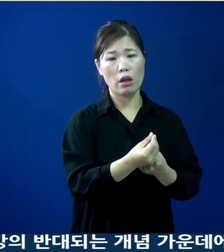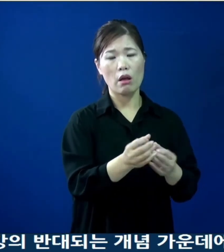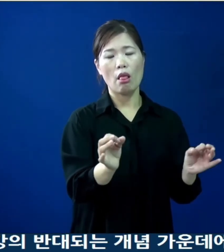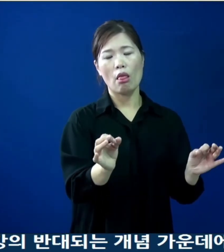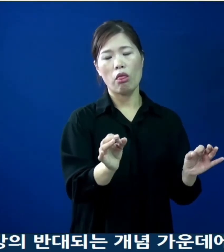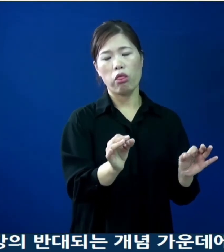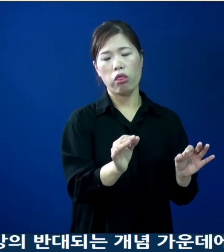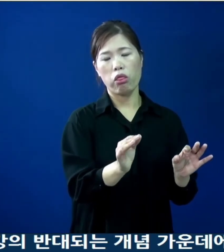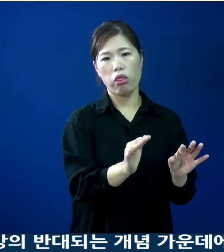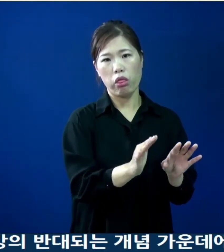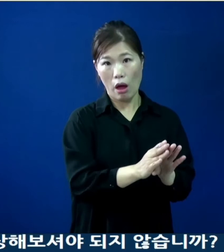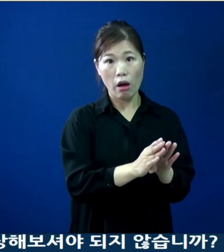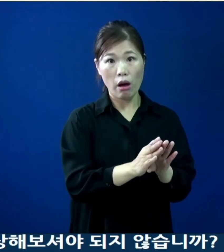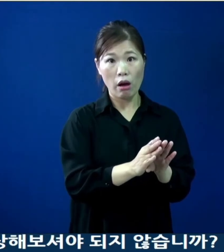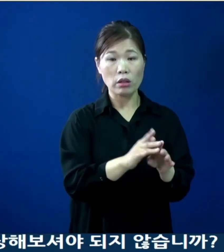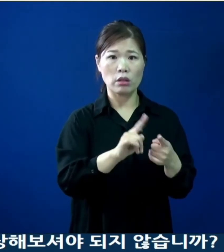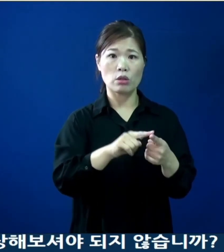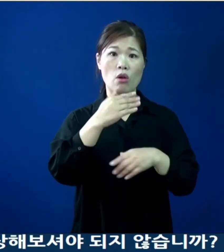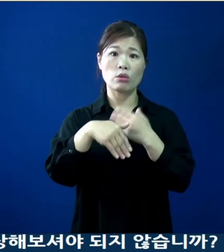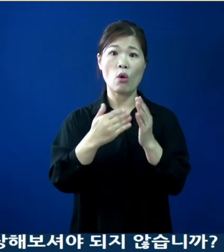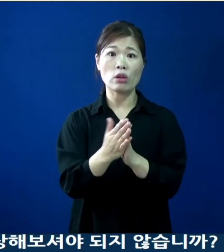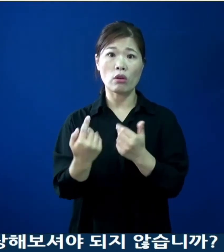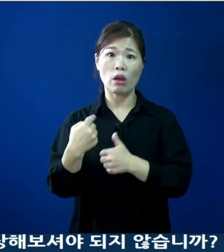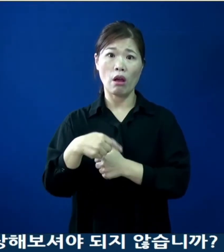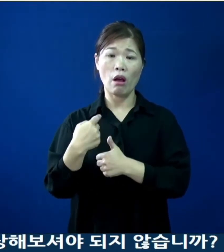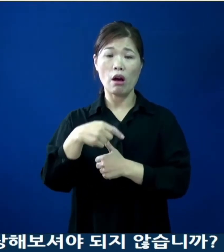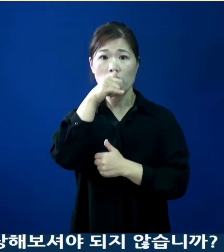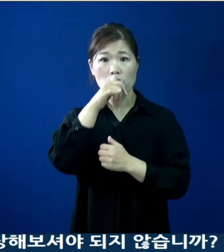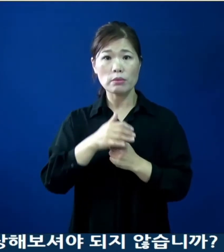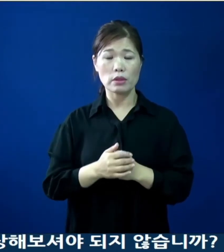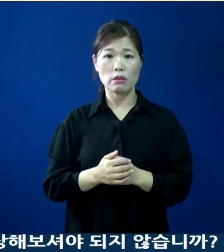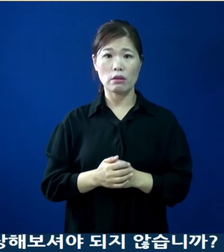상실되어졌다. 이런 성경의 가르침이 있는 겁니다.